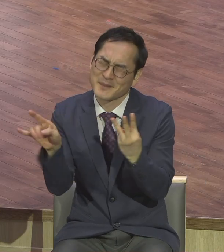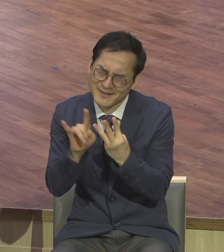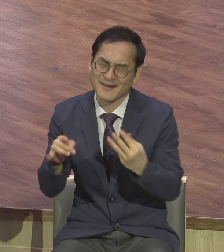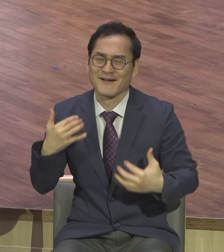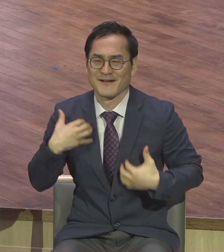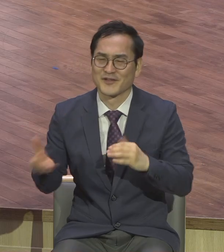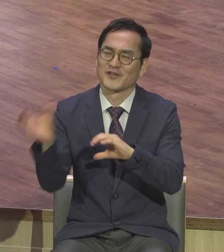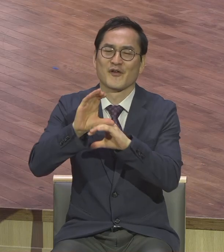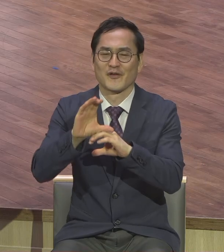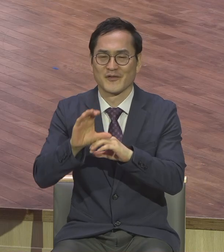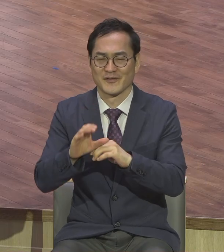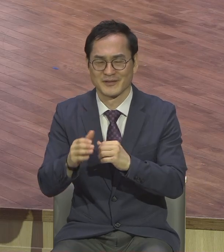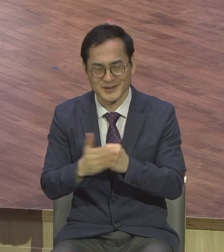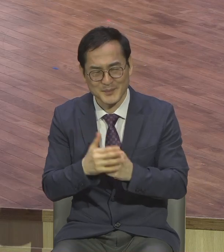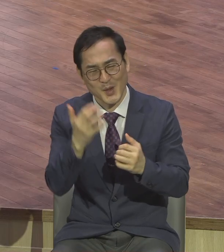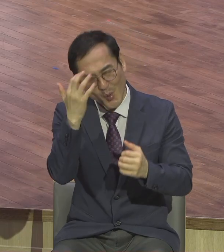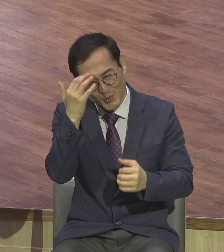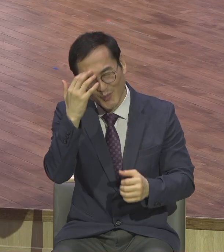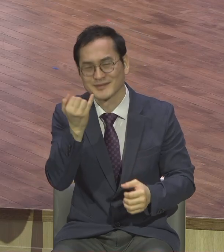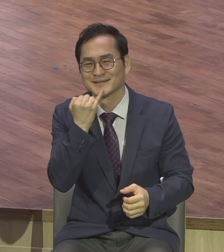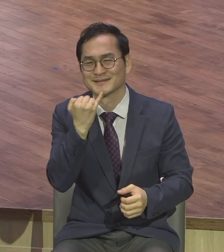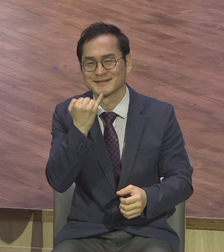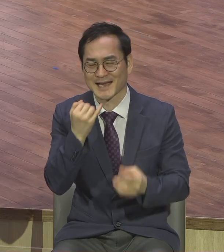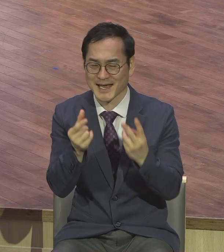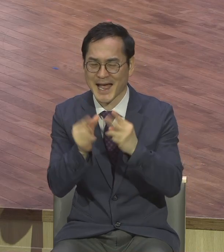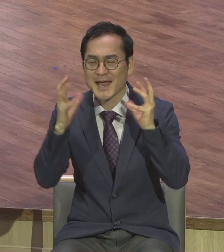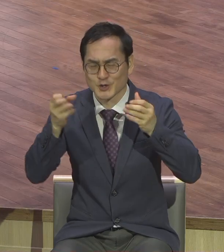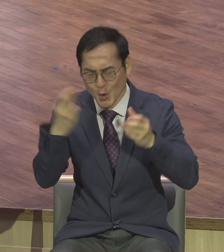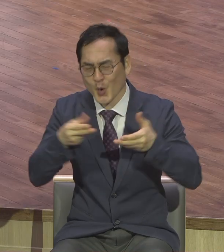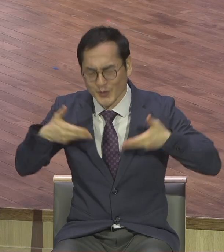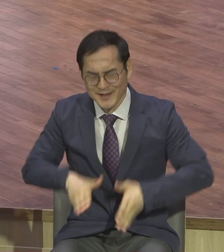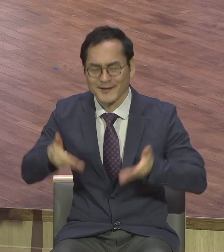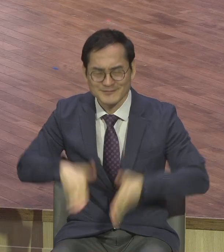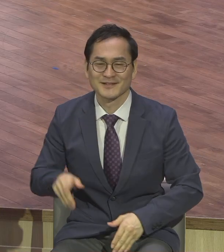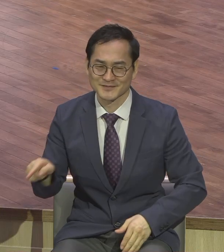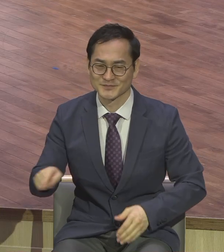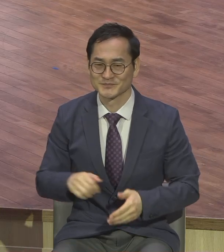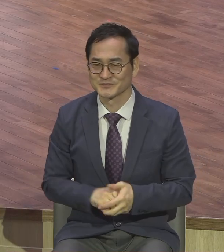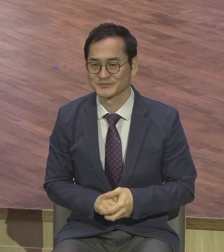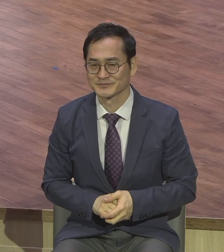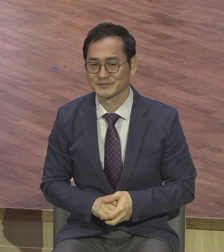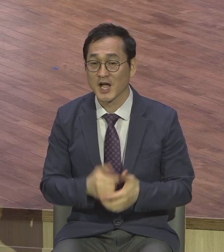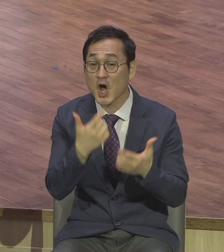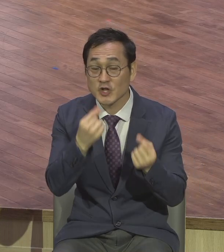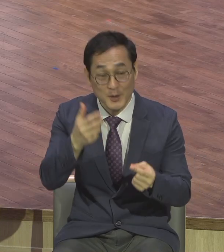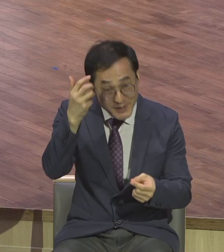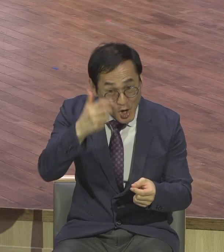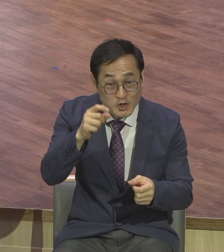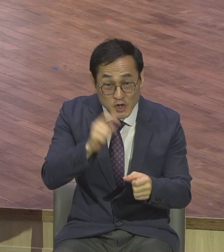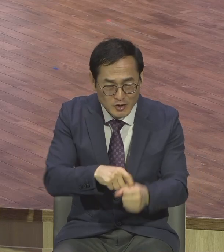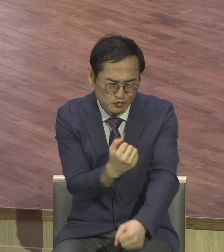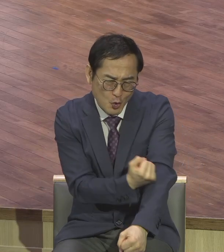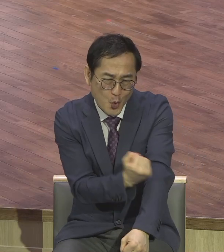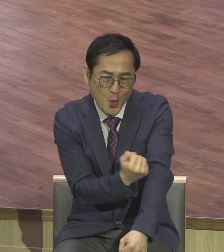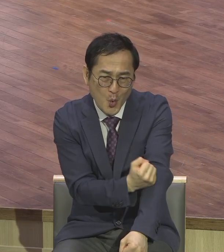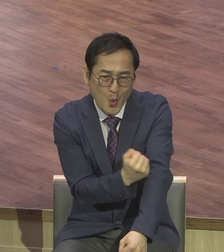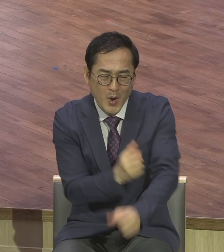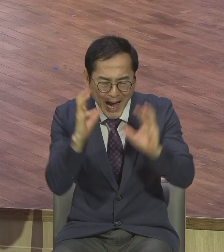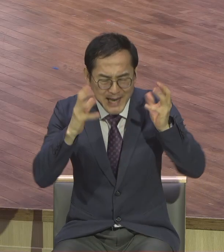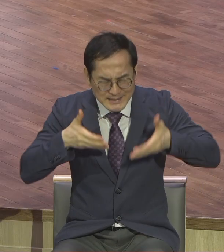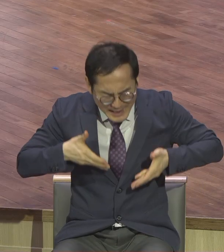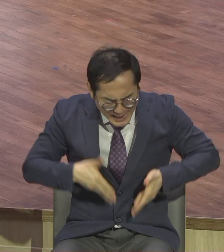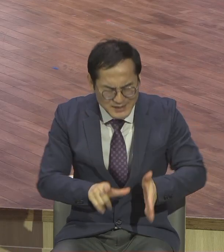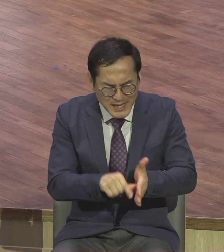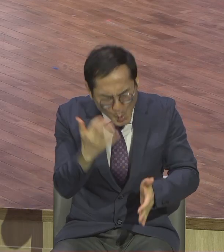우리는 영적인 해산의 수고를 넘어서 영적 해산의 기쁨을 맛보는 삶을 살아야 돼요.